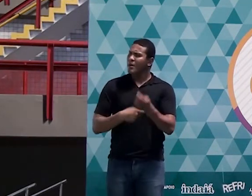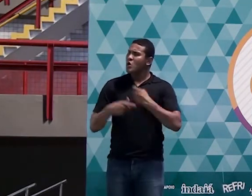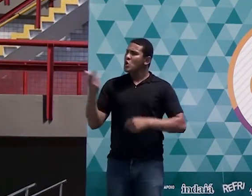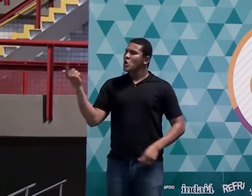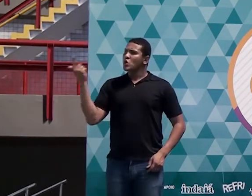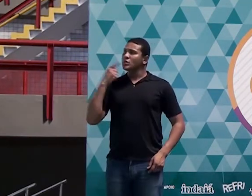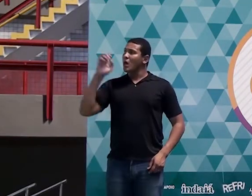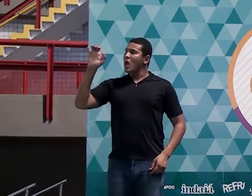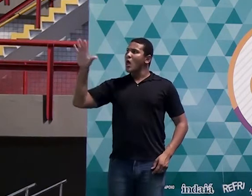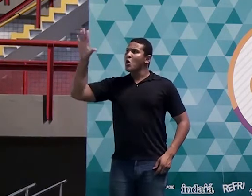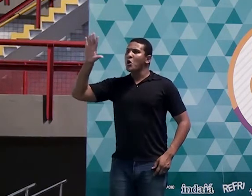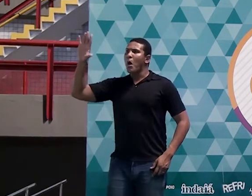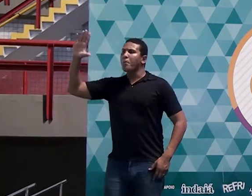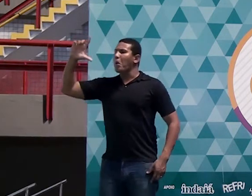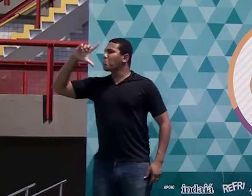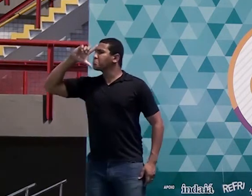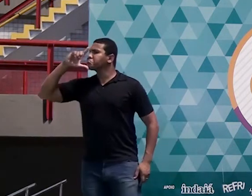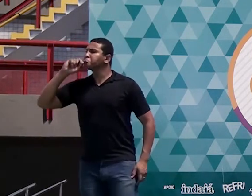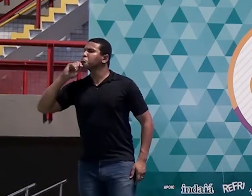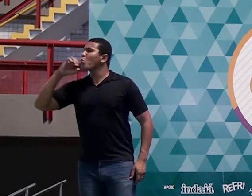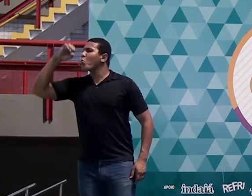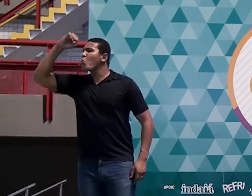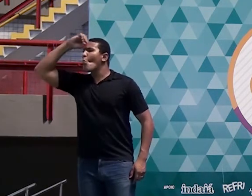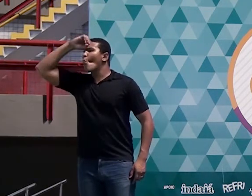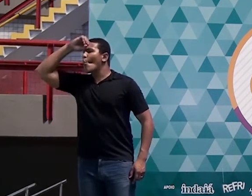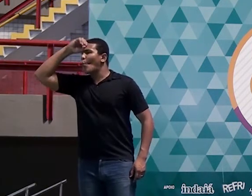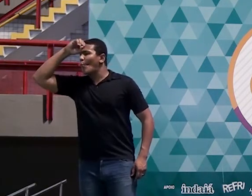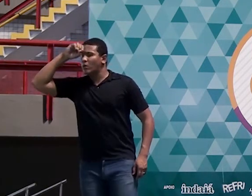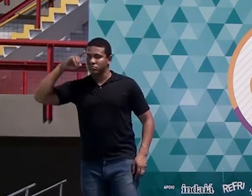conhecia. A gente chama esses produtos de quê?